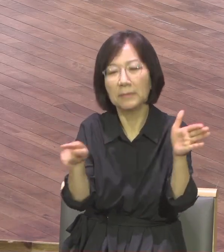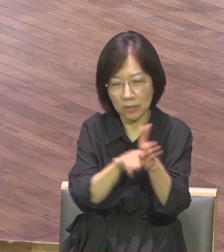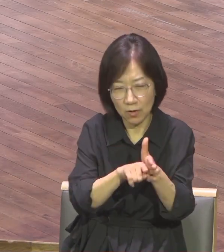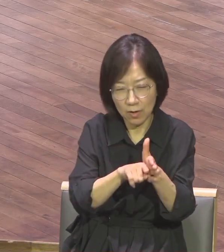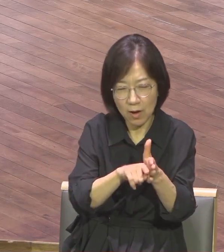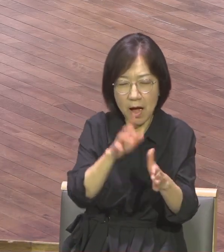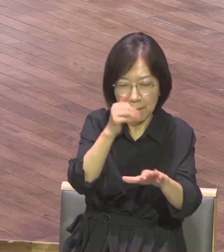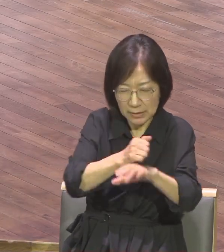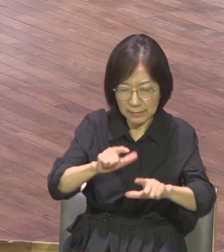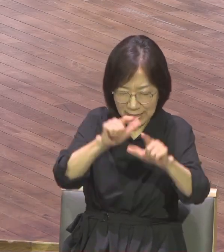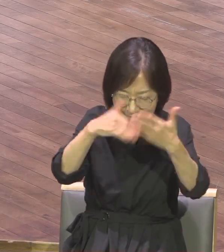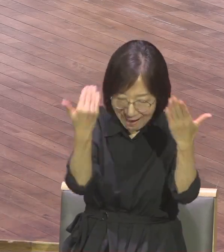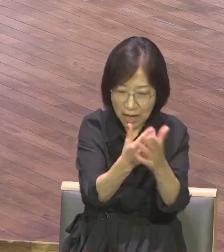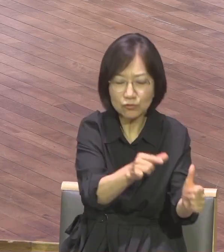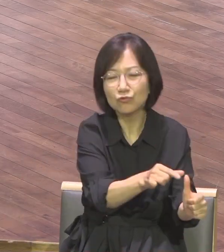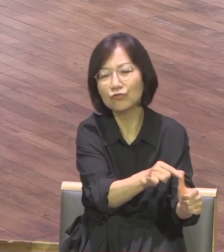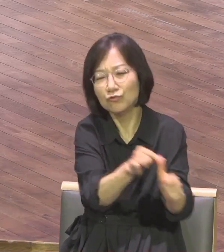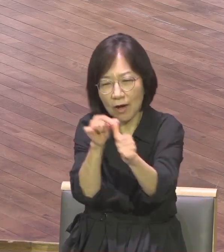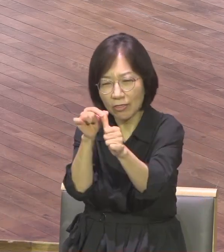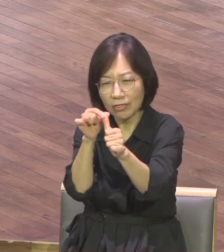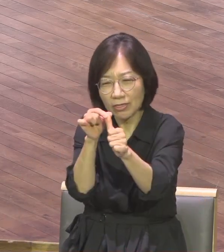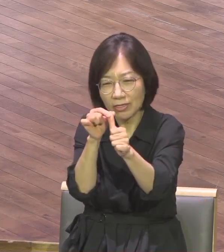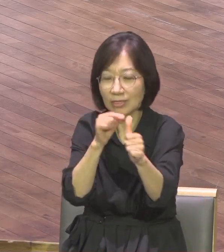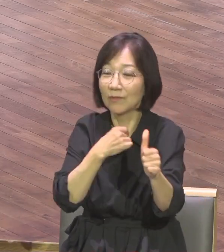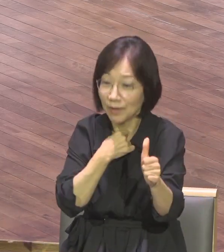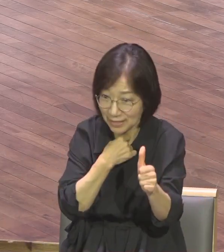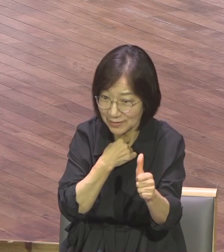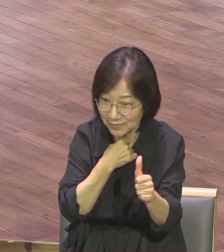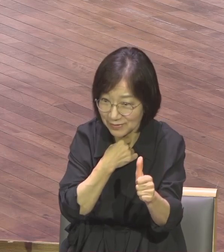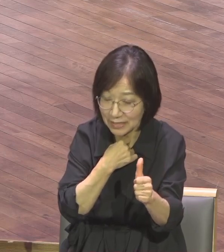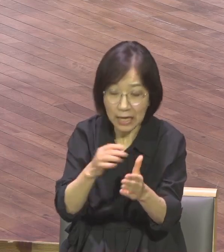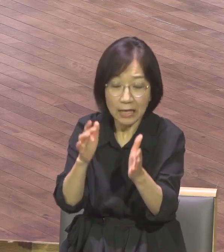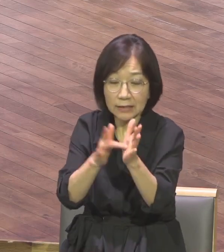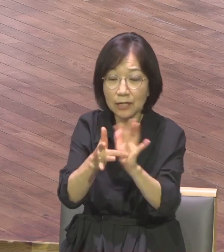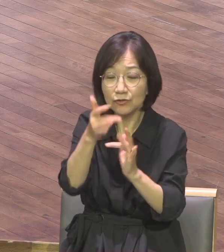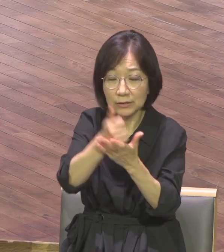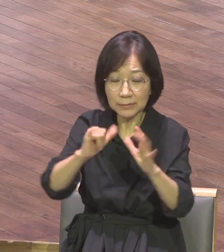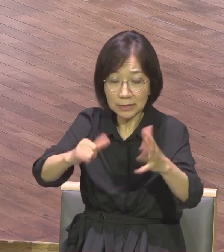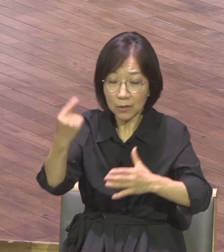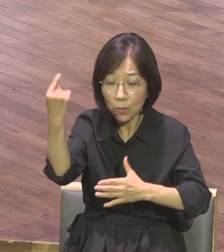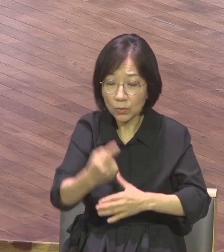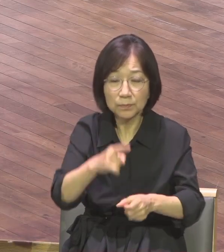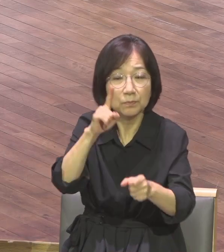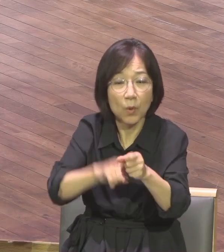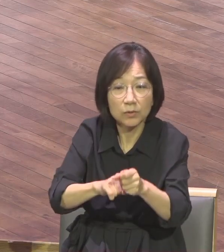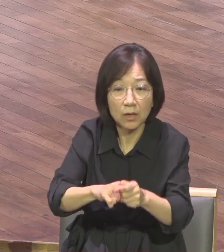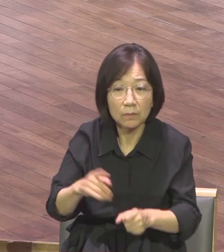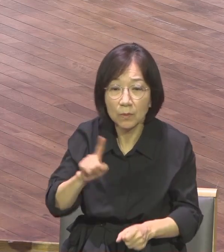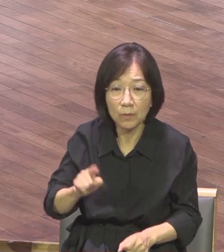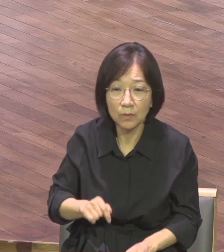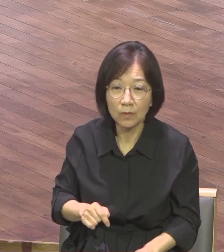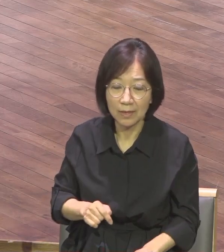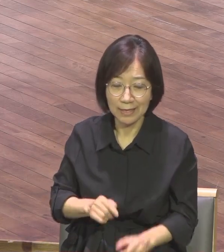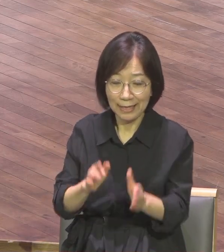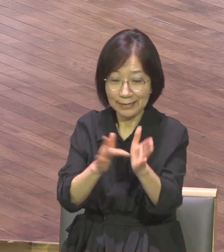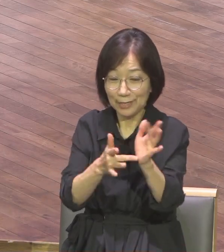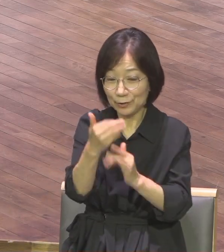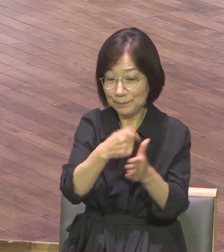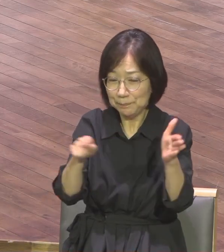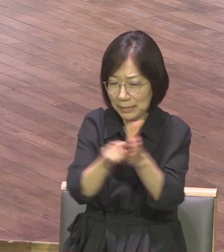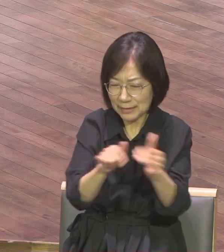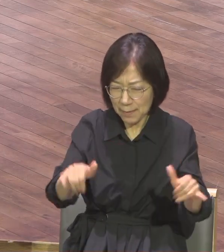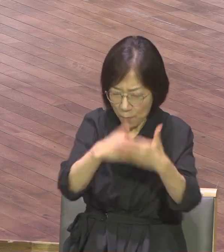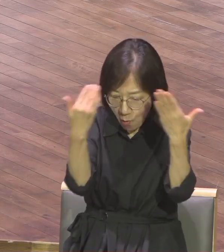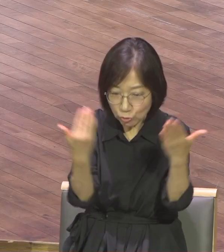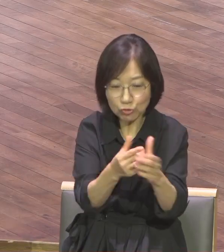살리라 하시니라. 영생, 예수님이 이 땅에 오신 목적, 하나님께서 나를 보내신 목적을 나를 믿는 자마다 영생